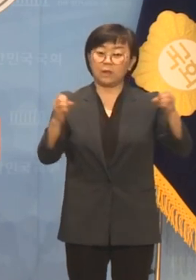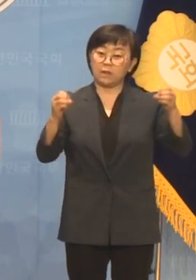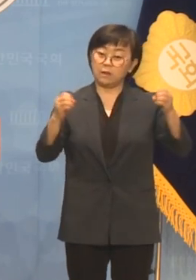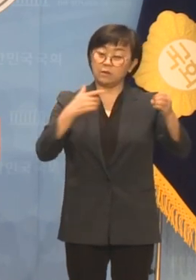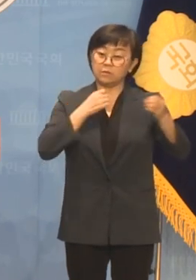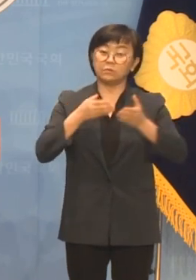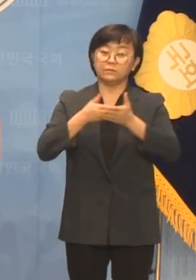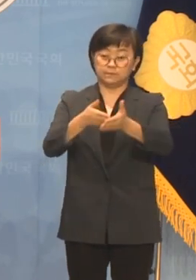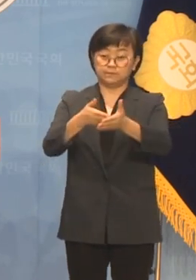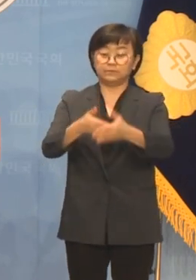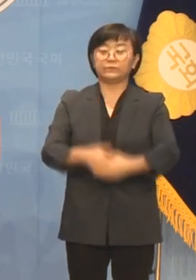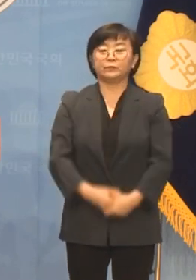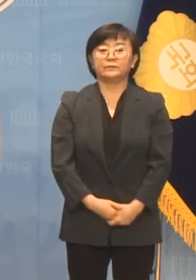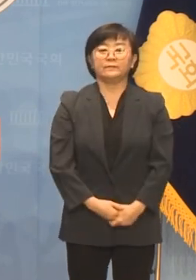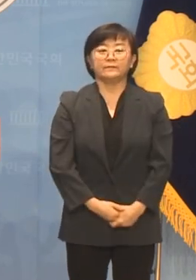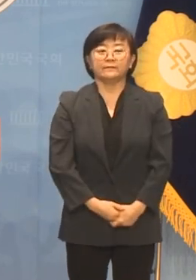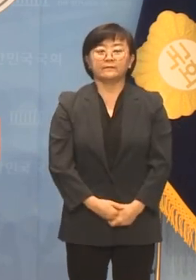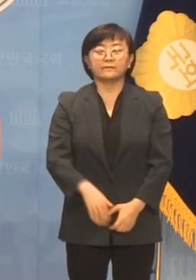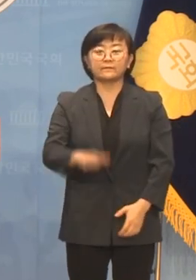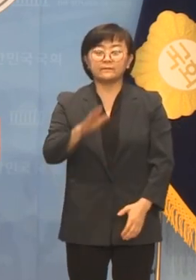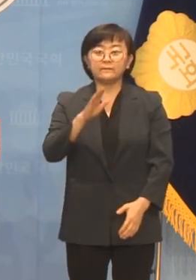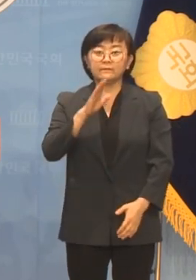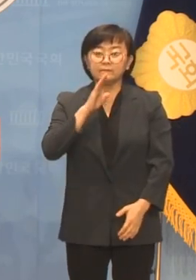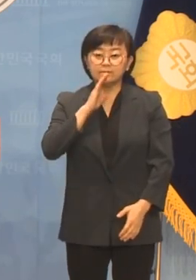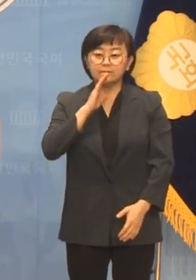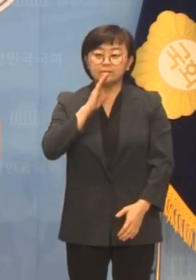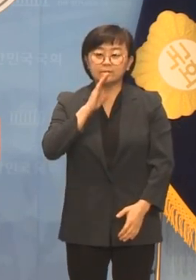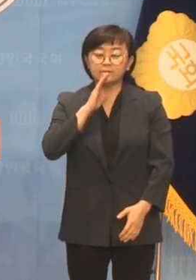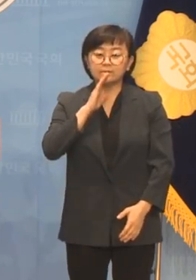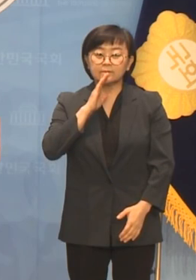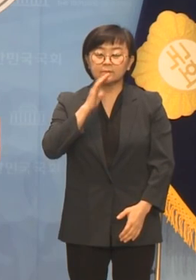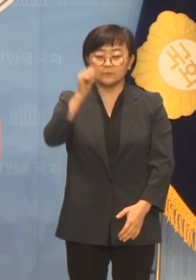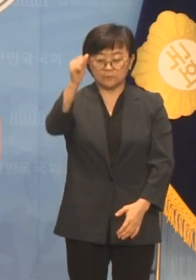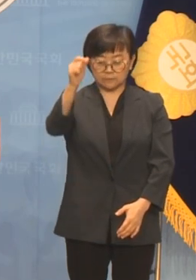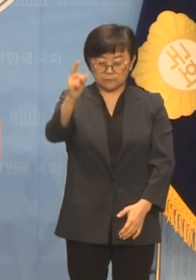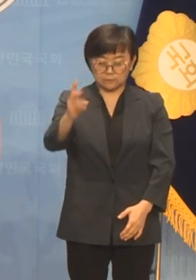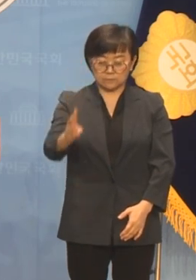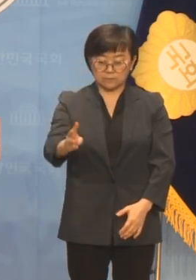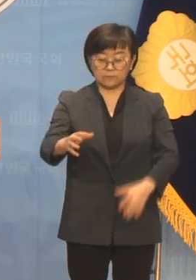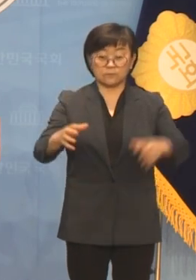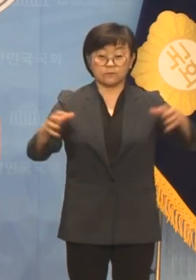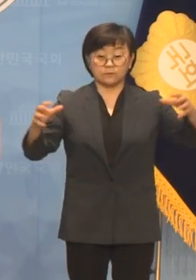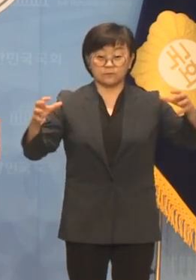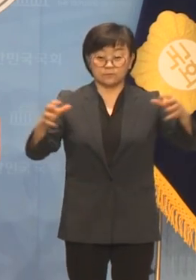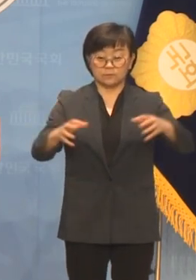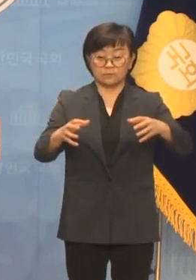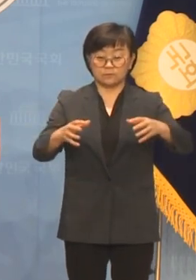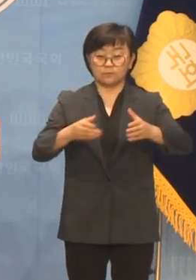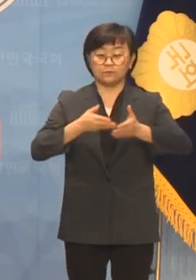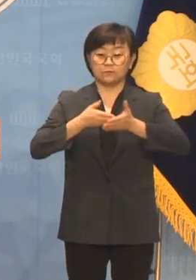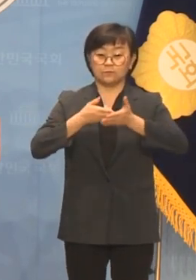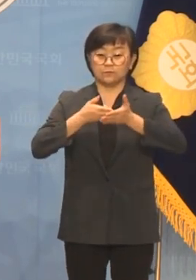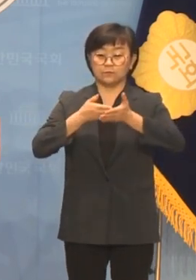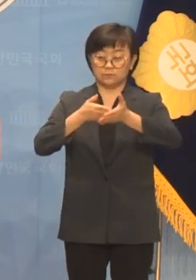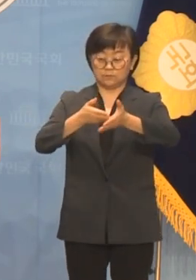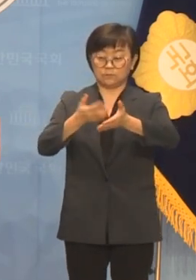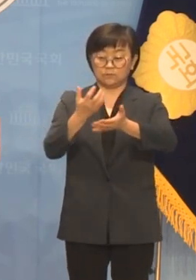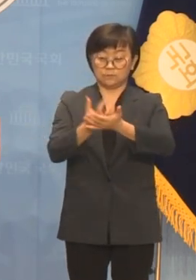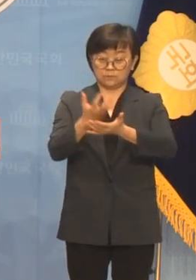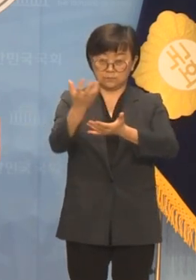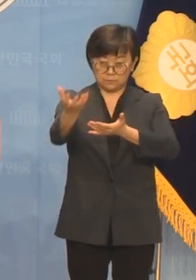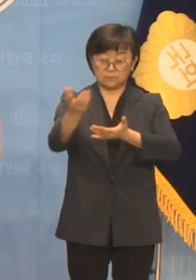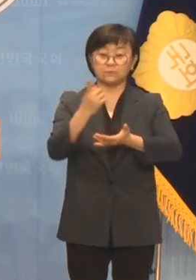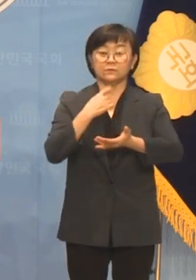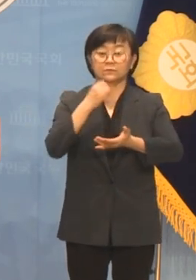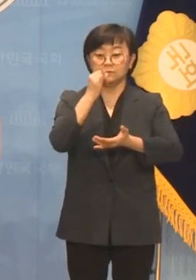하고 있습니다. 실제로 그 과정에서 2차례 소집 요구서를 제출한 바도 있었습니다.